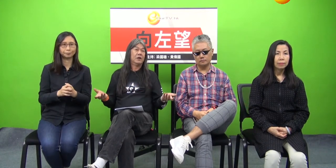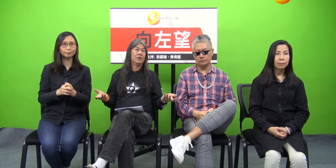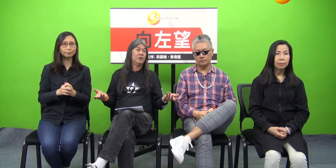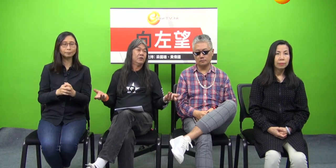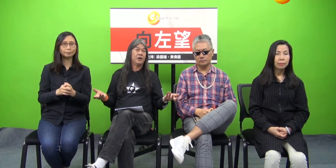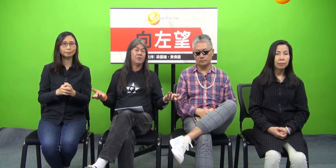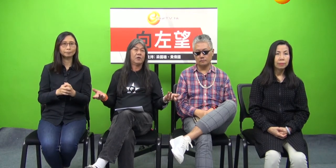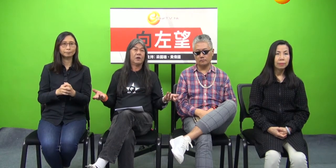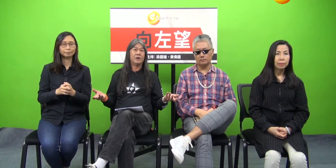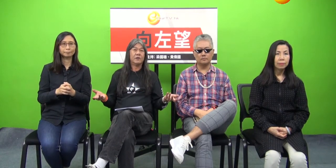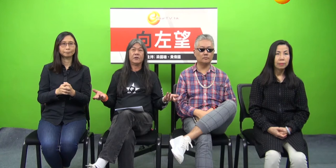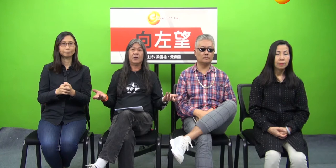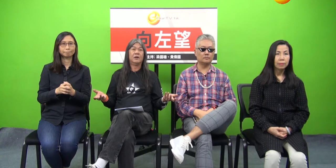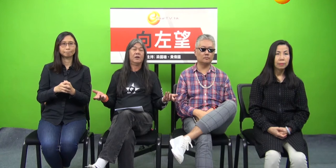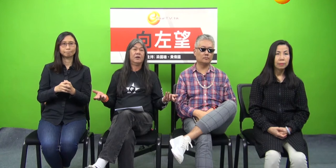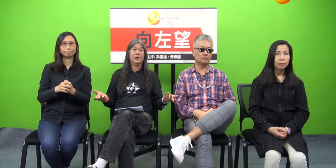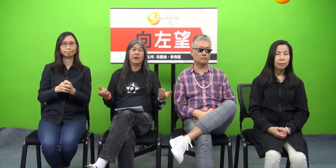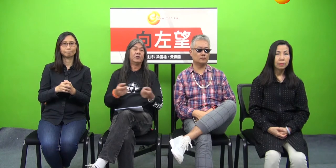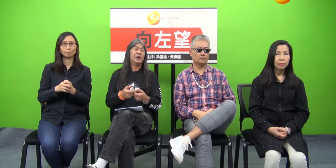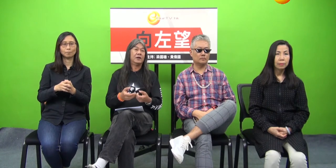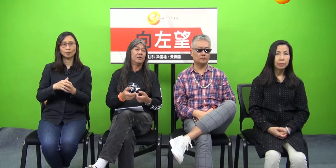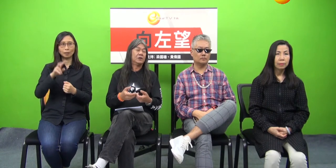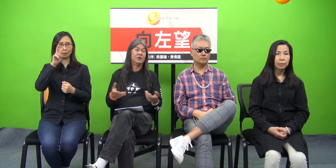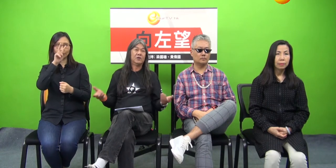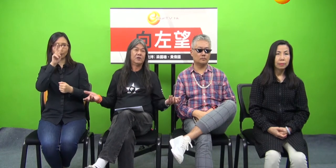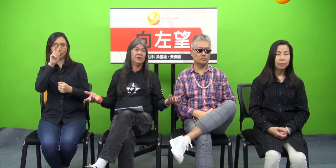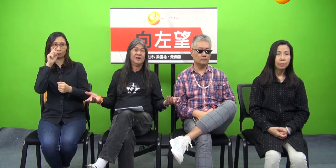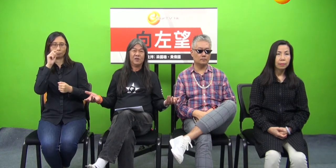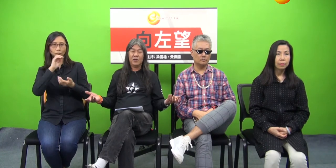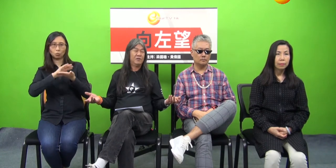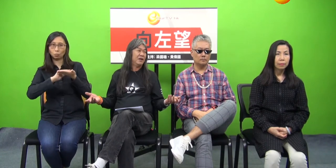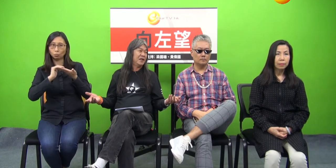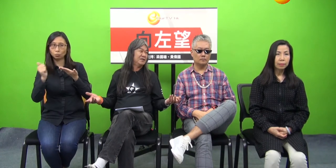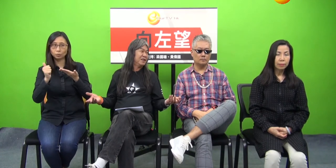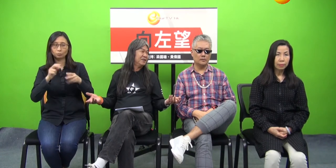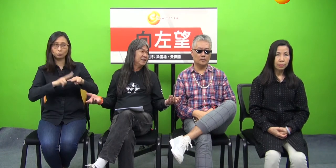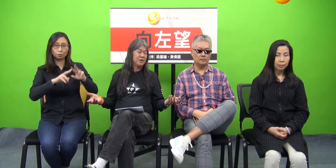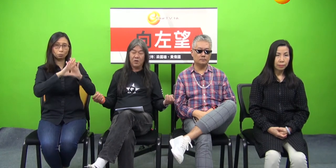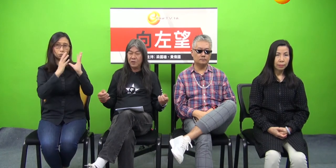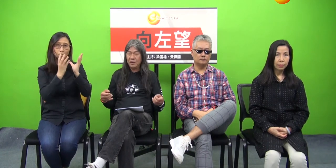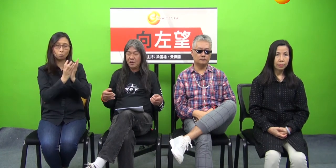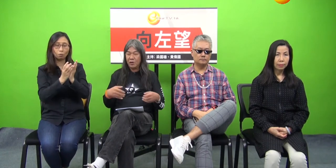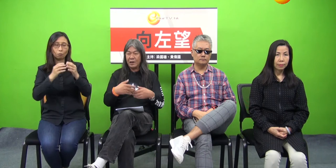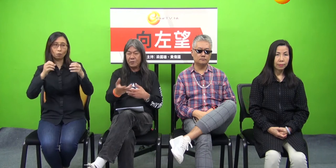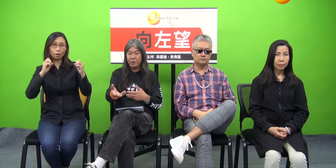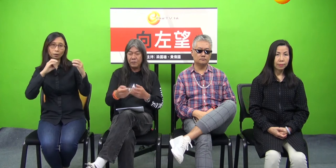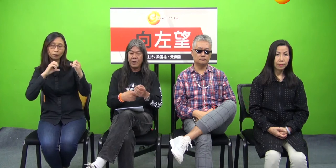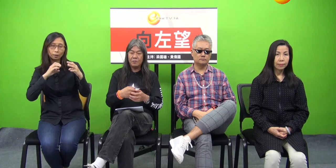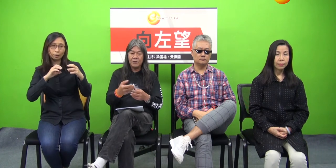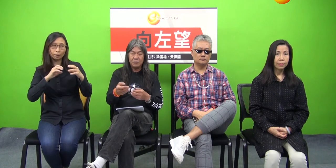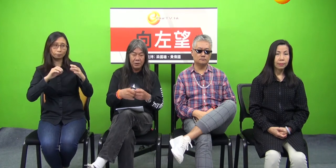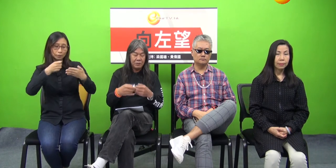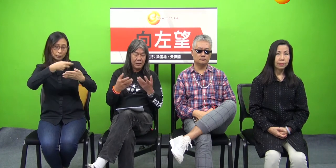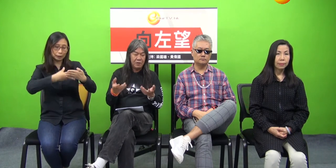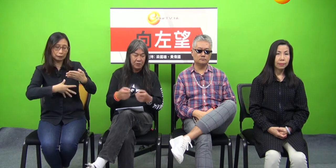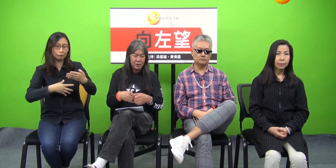啦，咁如果你咁样讲嘅时候，就即是话你睇到晒共产党。講憲法係嘥時間，佢解釋部憲法，咁先